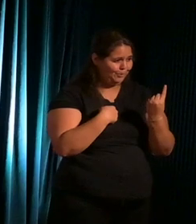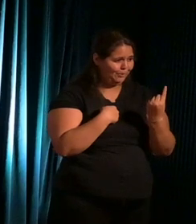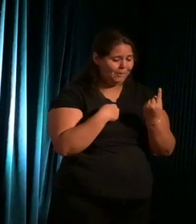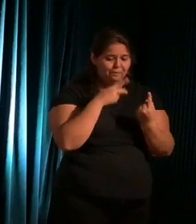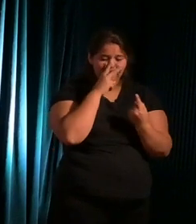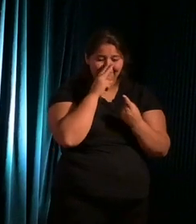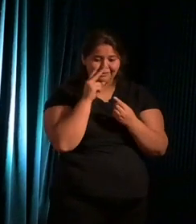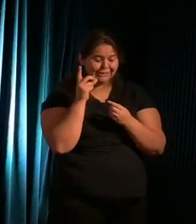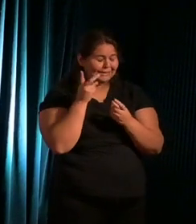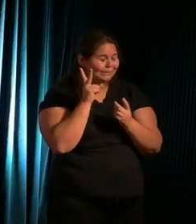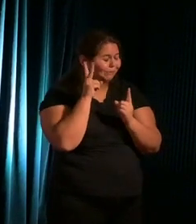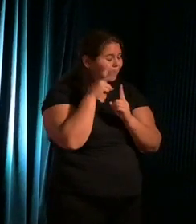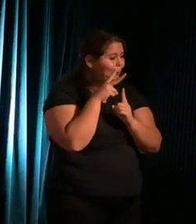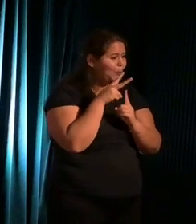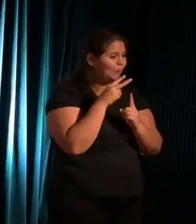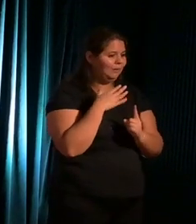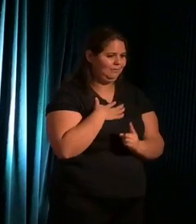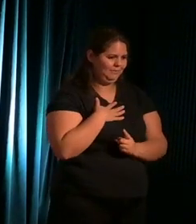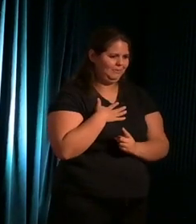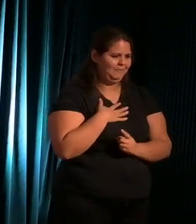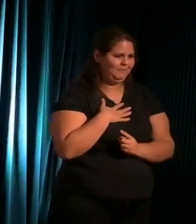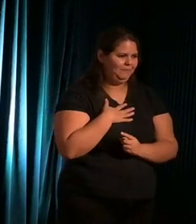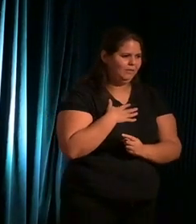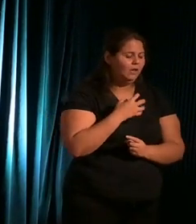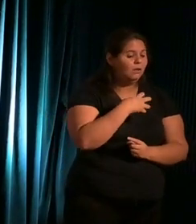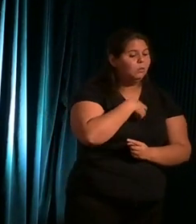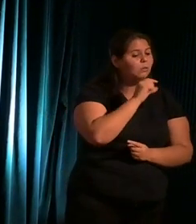que a vida vale a pena ser vivida.